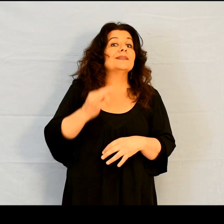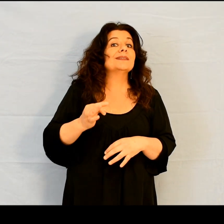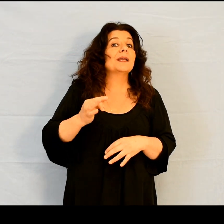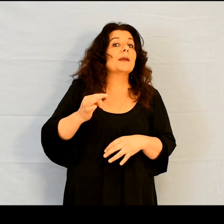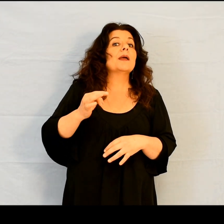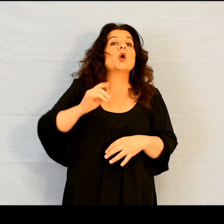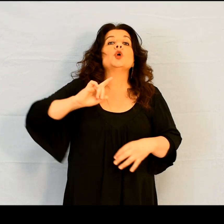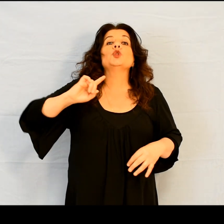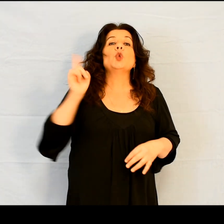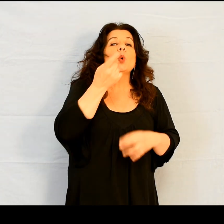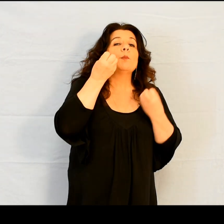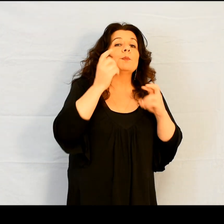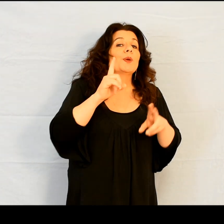purs. »